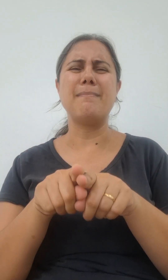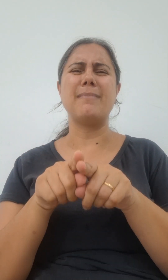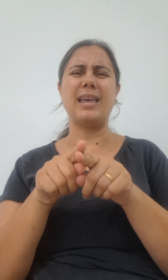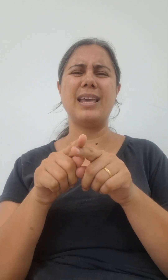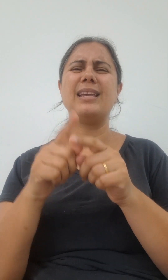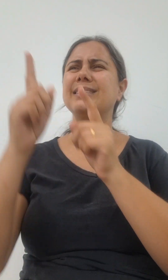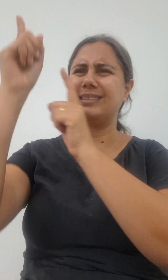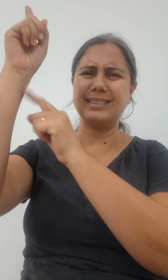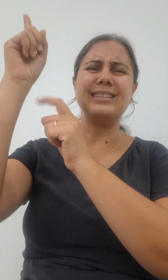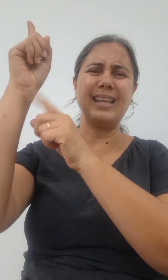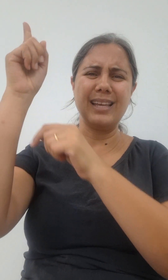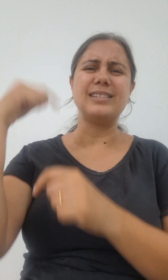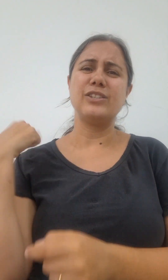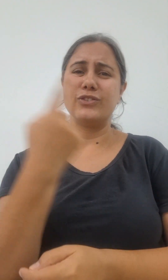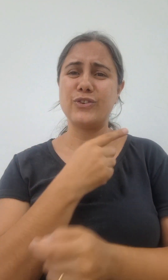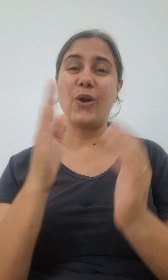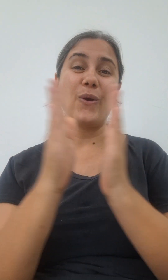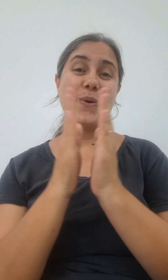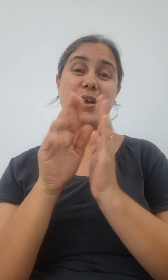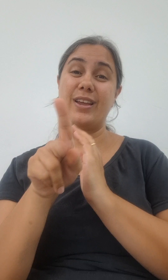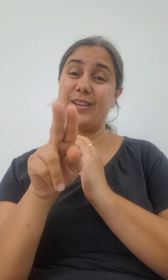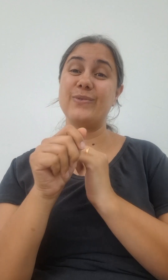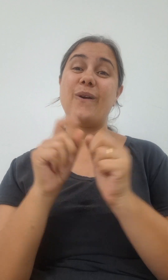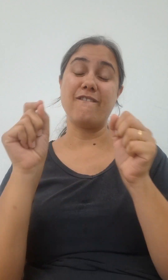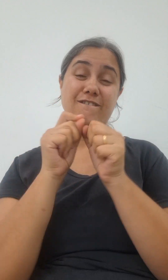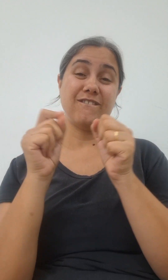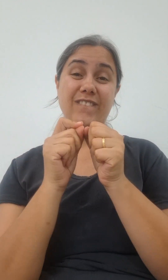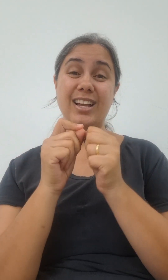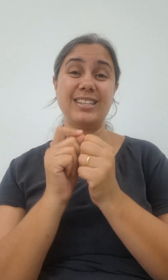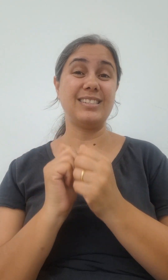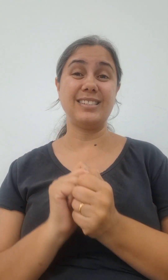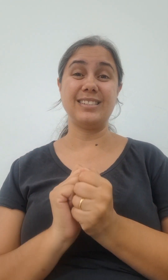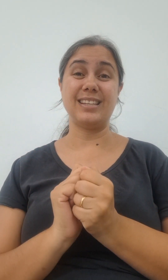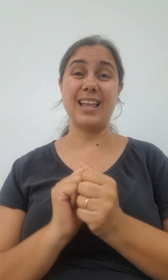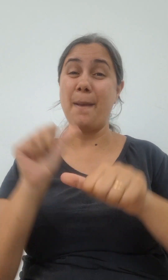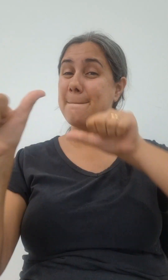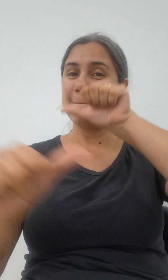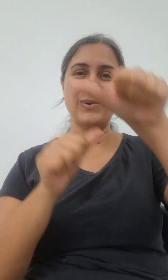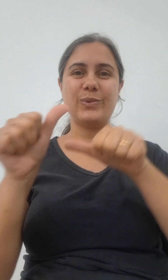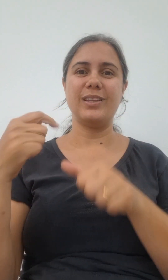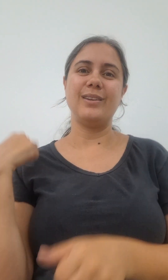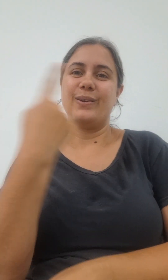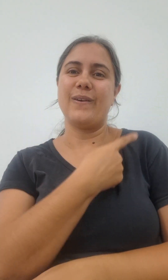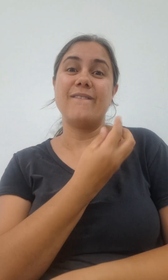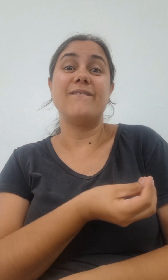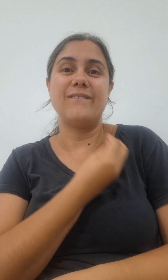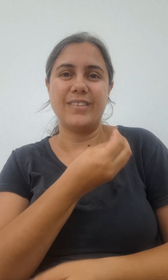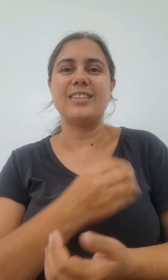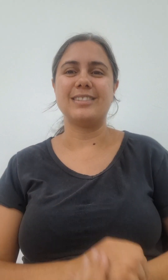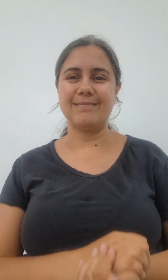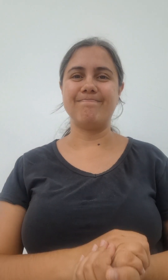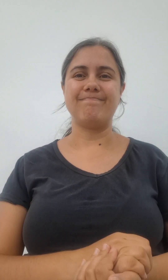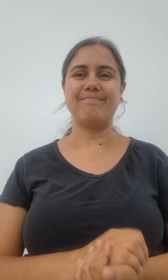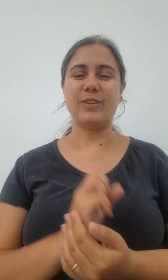Deus faça o desejo dele na nossa vida e mude e transforme